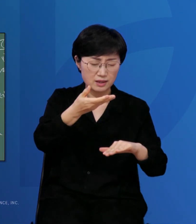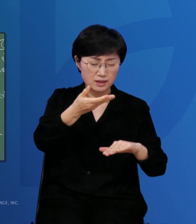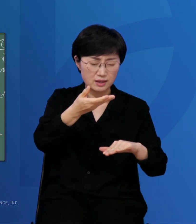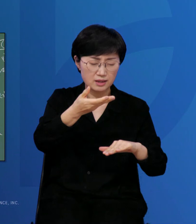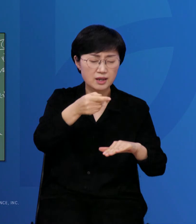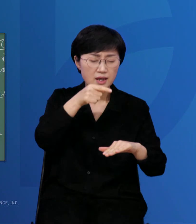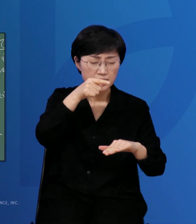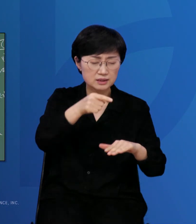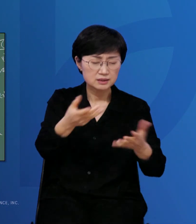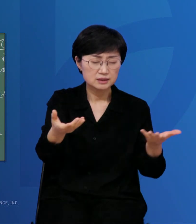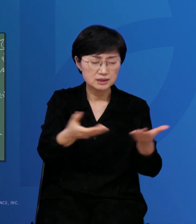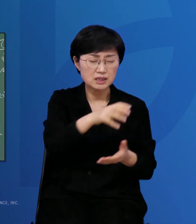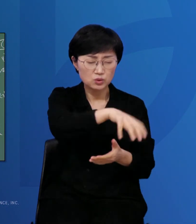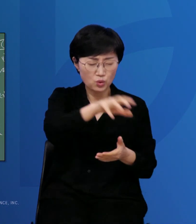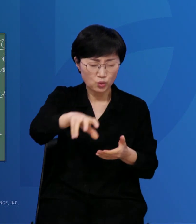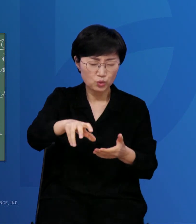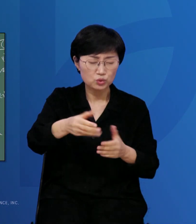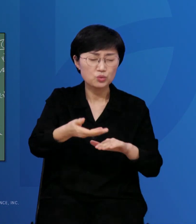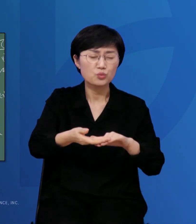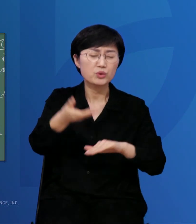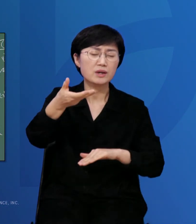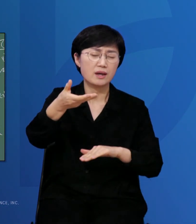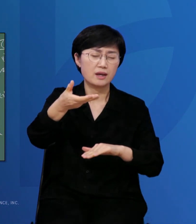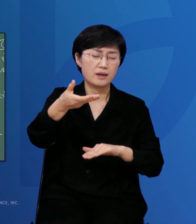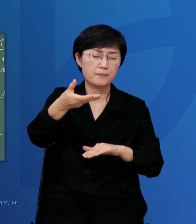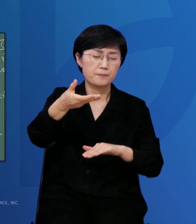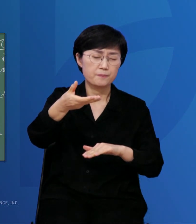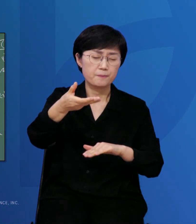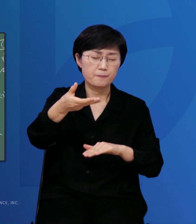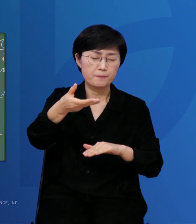그 현장 산업들 위에